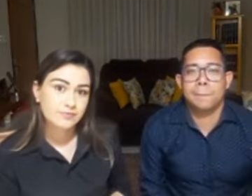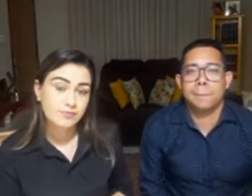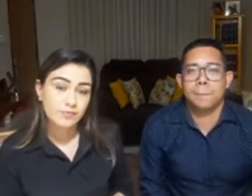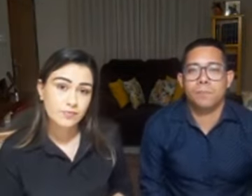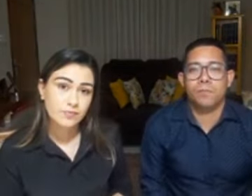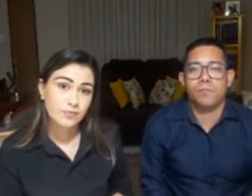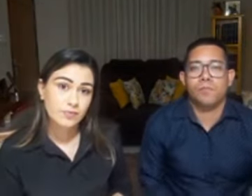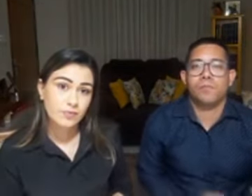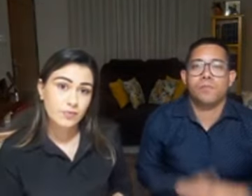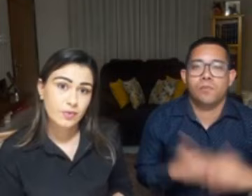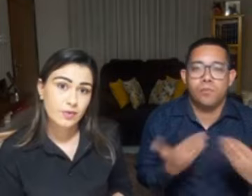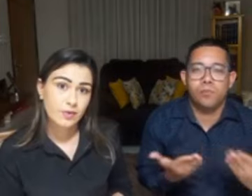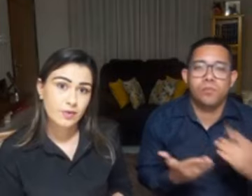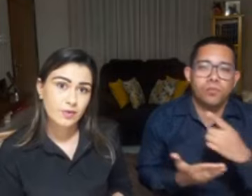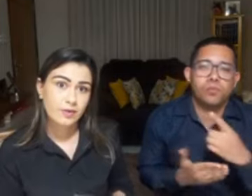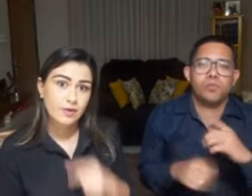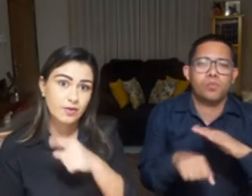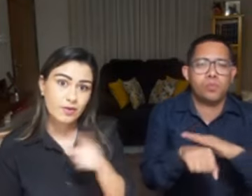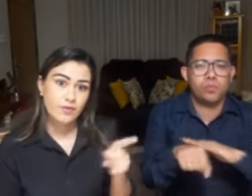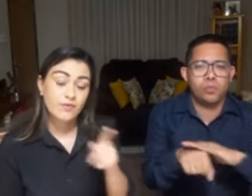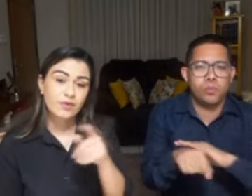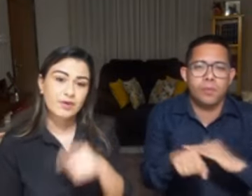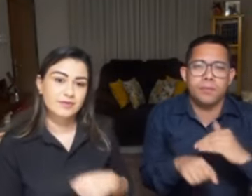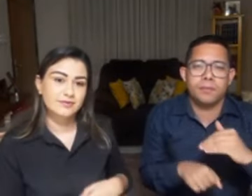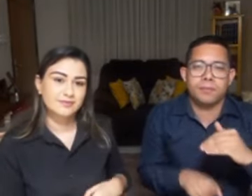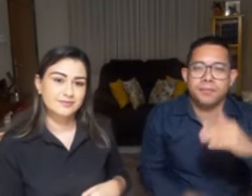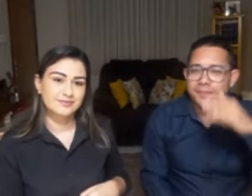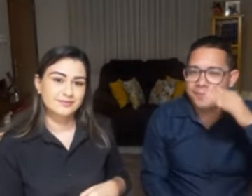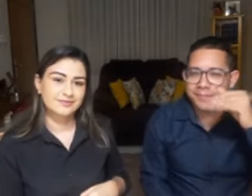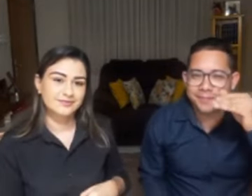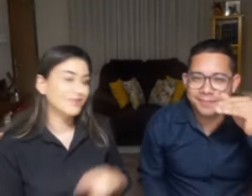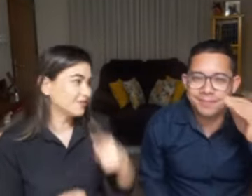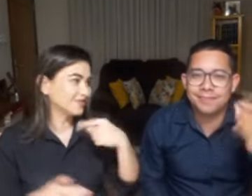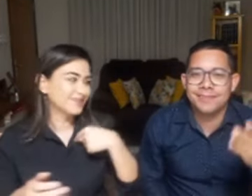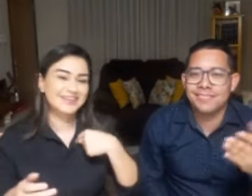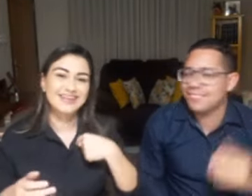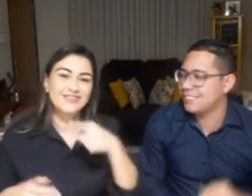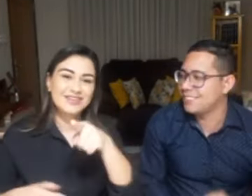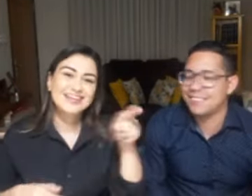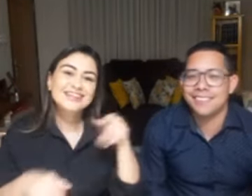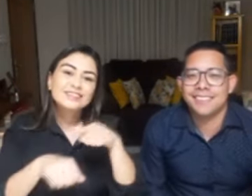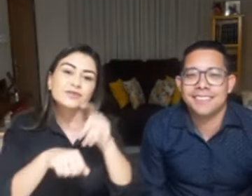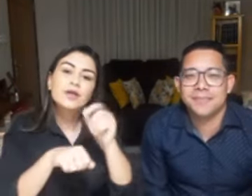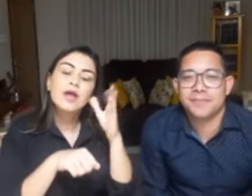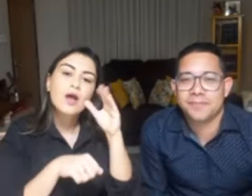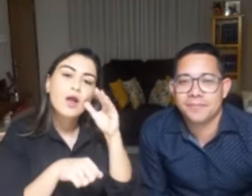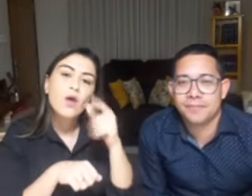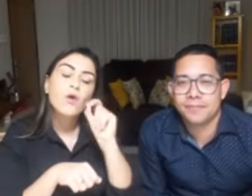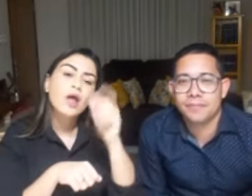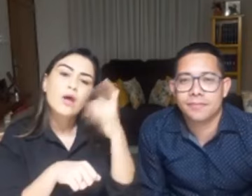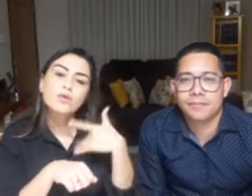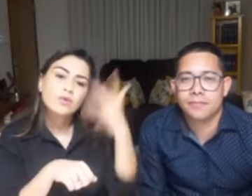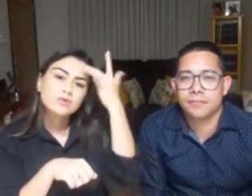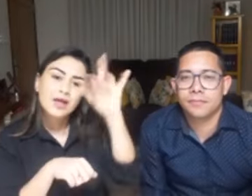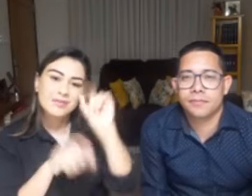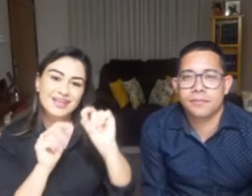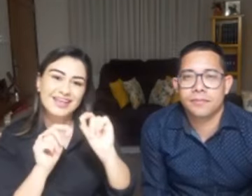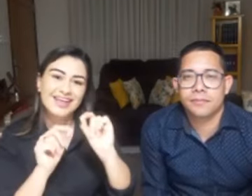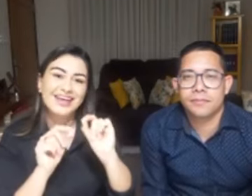aí uma parte que eu fiquei muito curioso, uma coisa que eu não sabia, com respeito